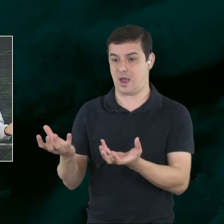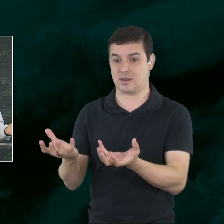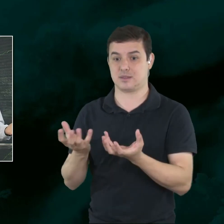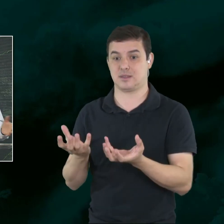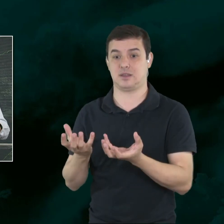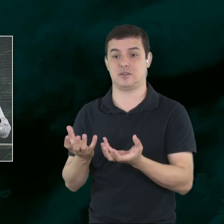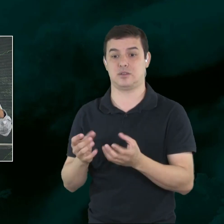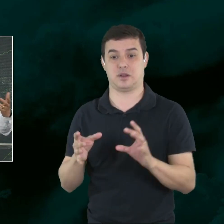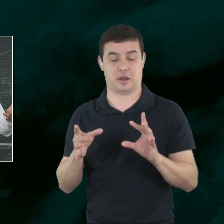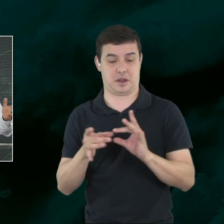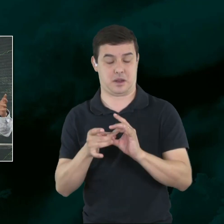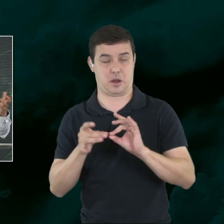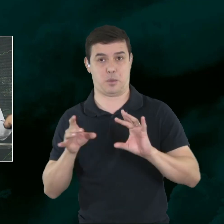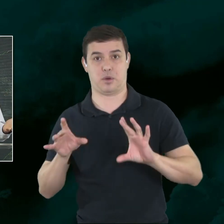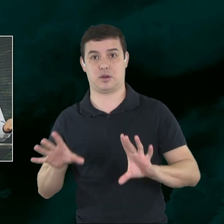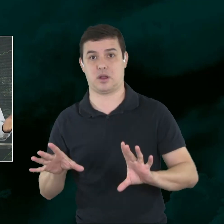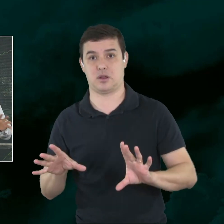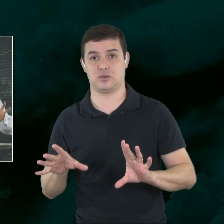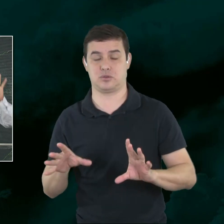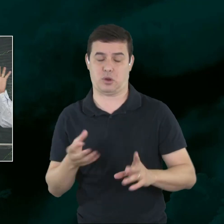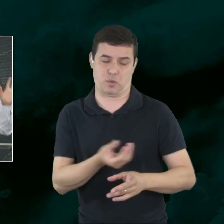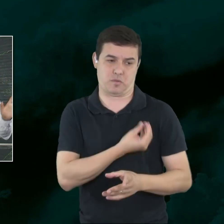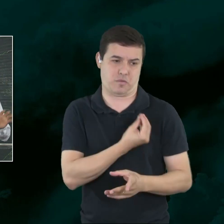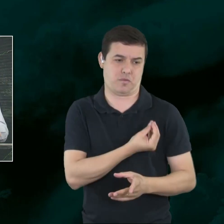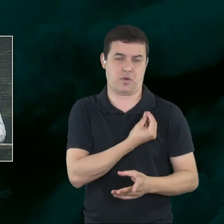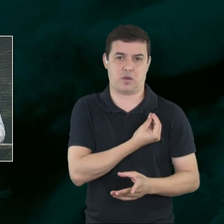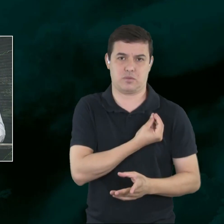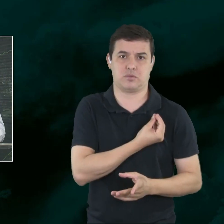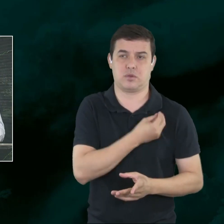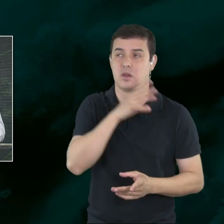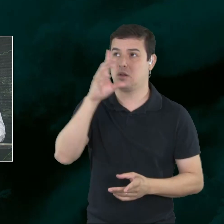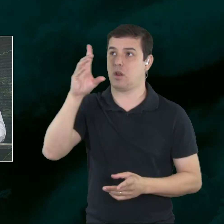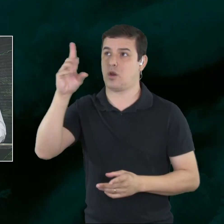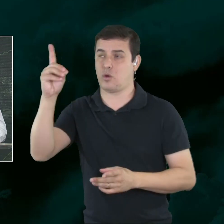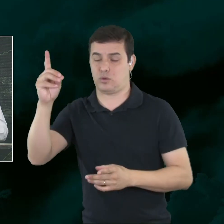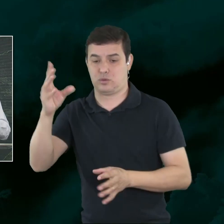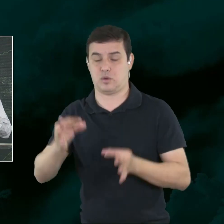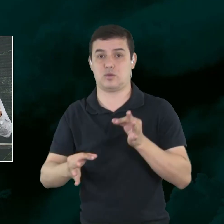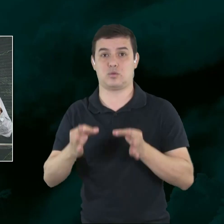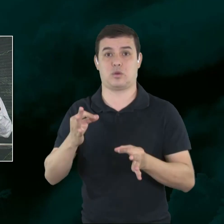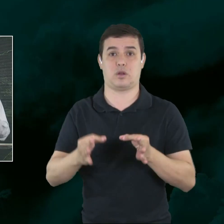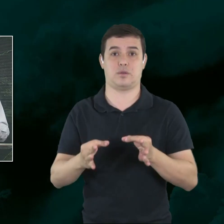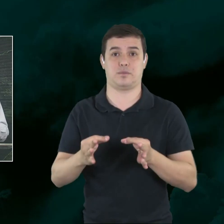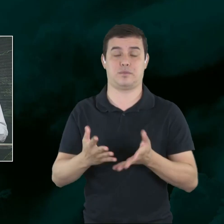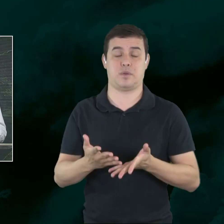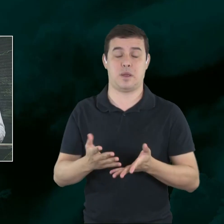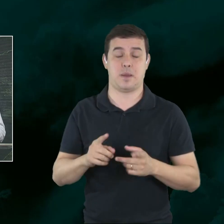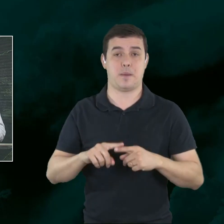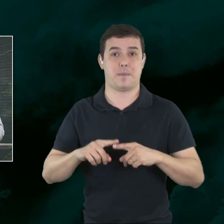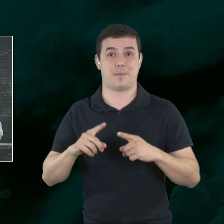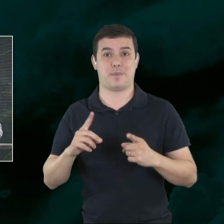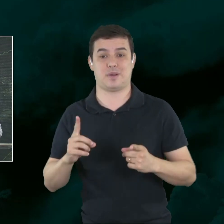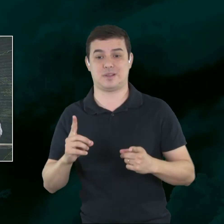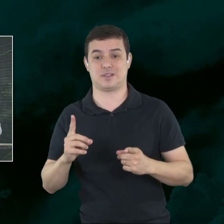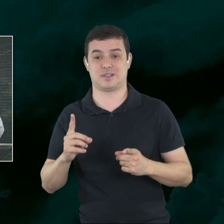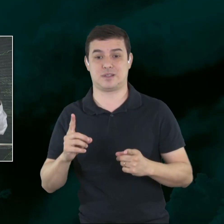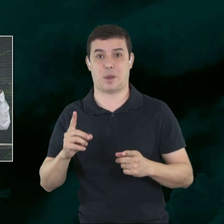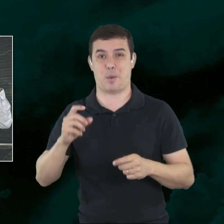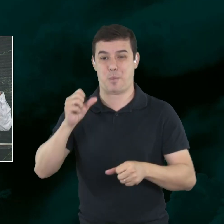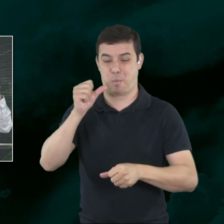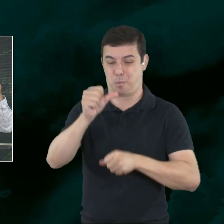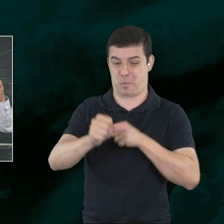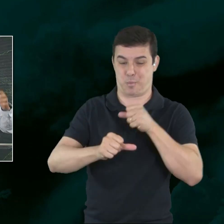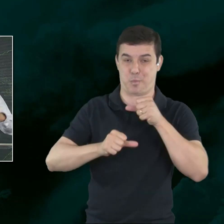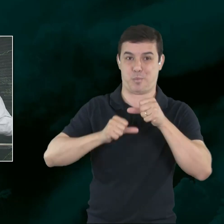têm liberdade de viver do jeito que eles vivem, Deus vai julgar todas as coisas. Mas, queridos irmãos, fazer a cabeça, a